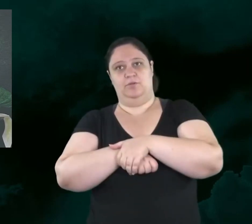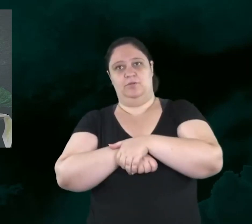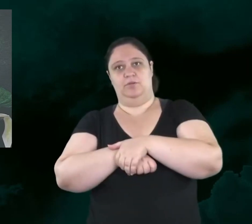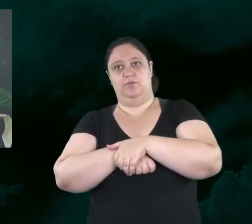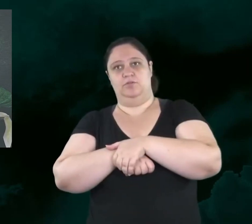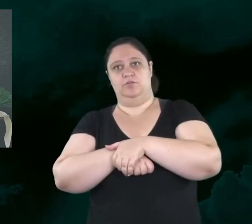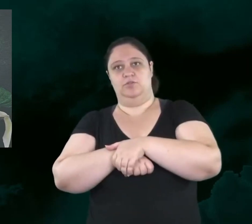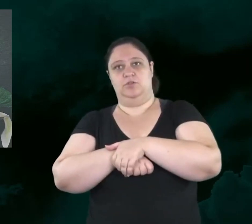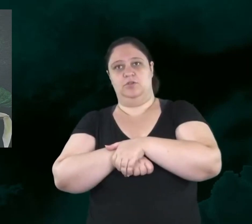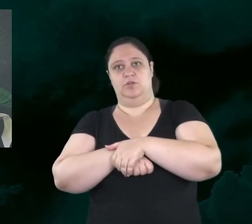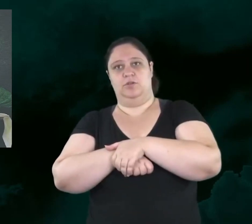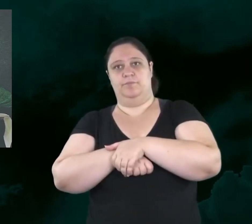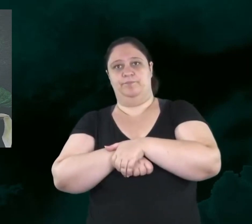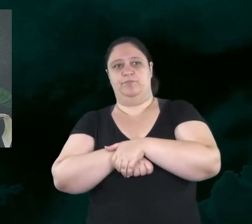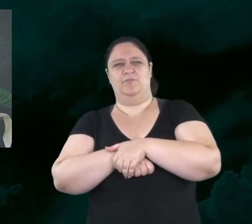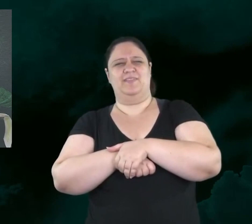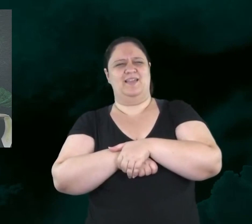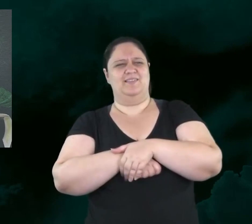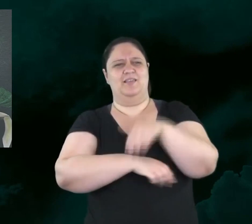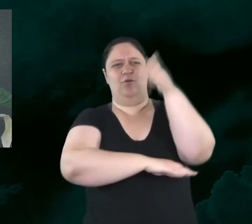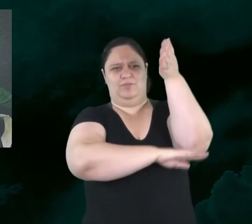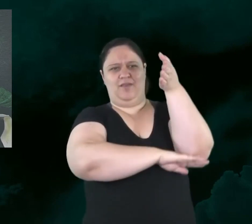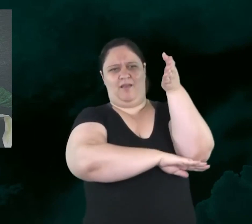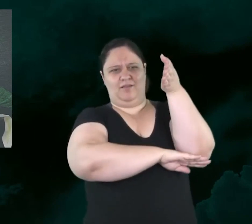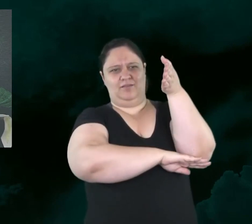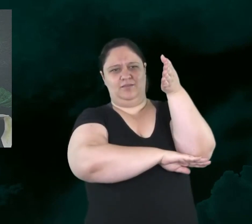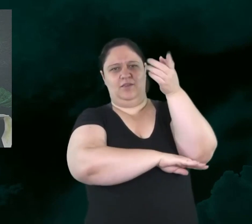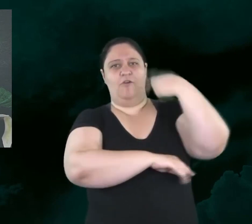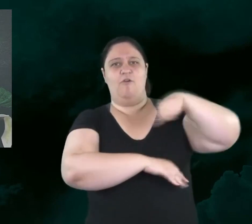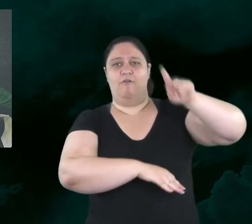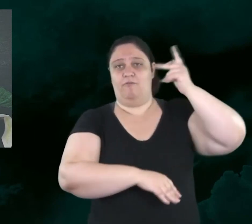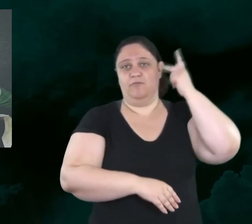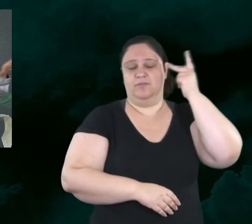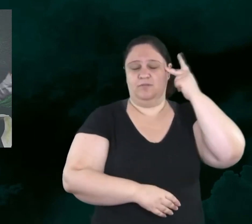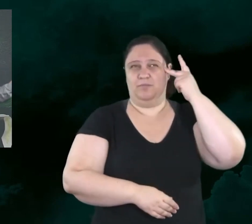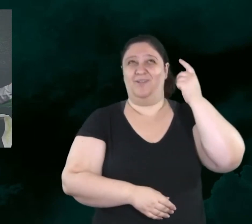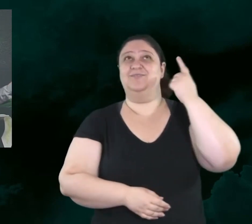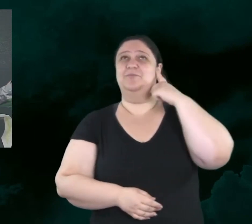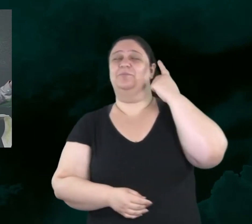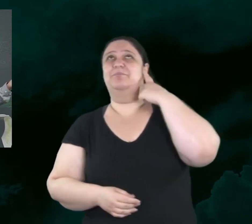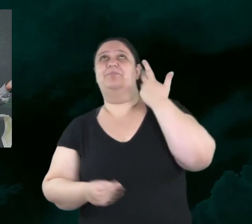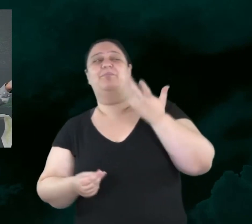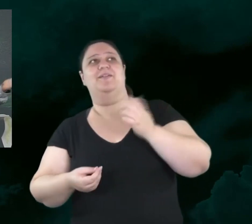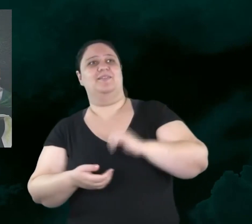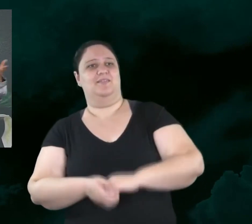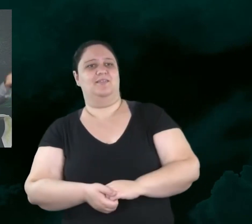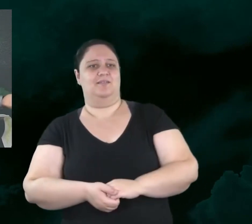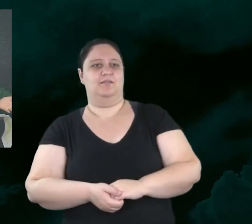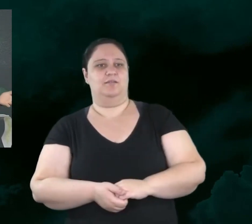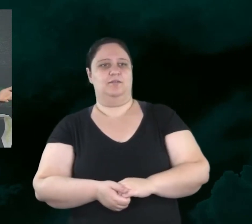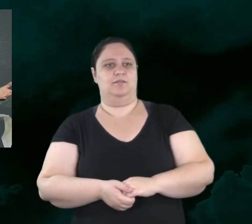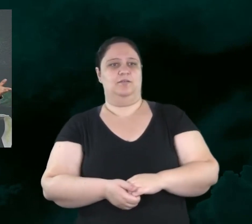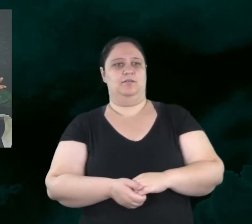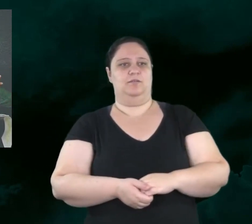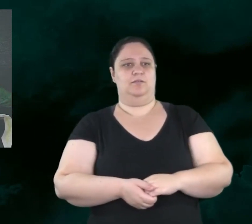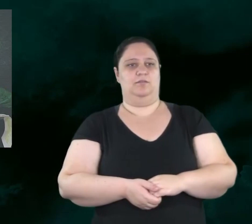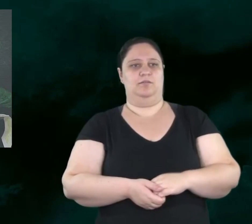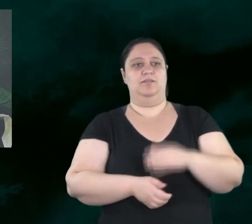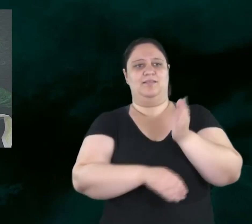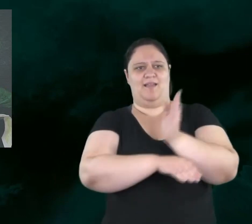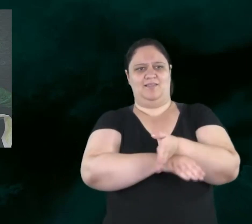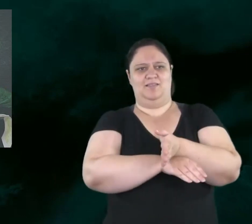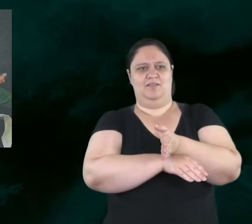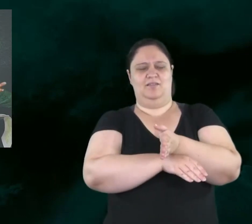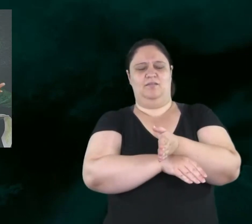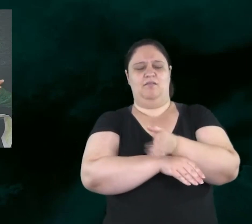voltei para São Paulo. Então, naquele dia, eu pensava, Senhor, eu fui seu servo, fiz tudo o